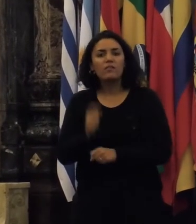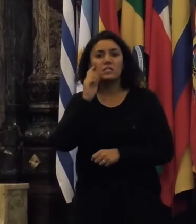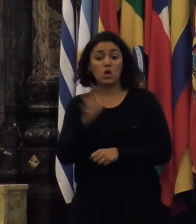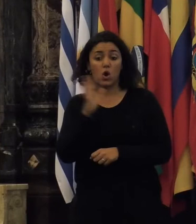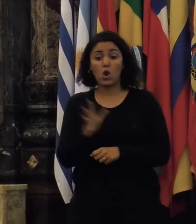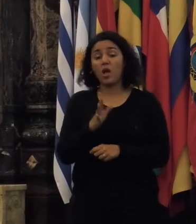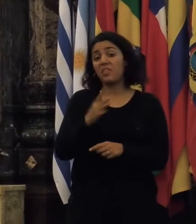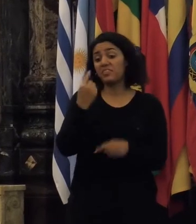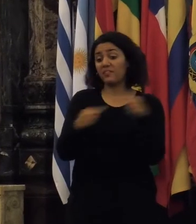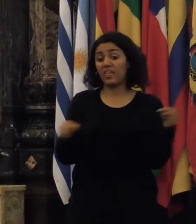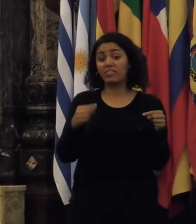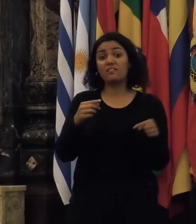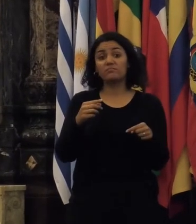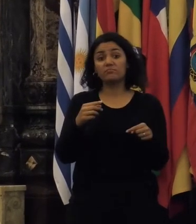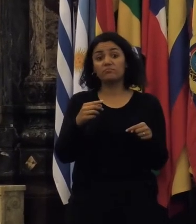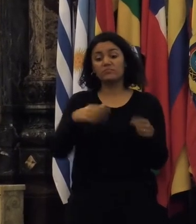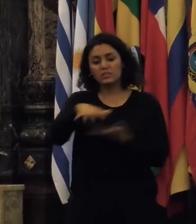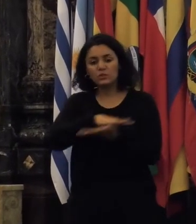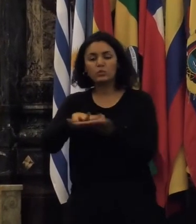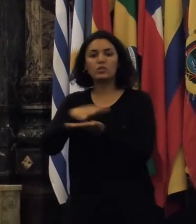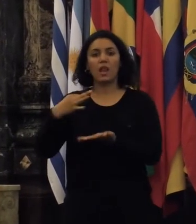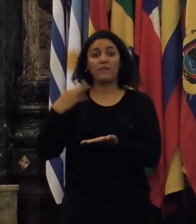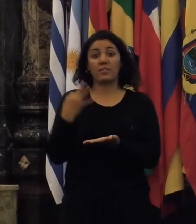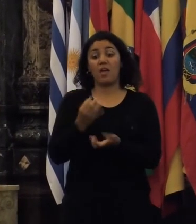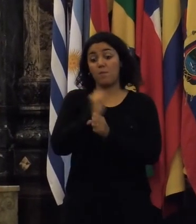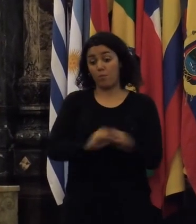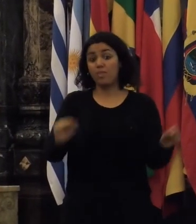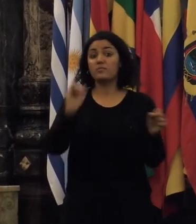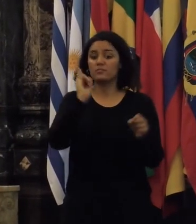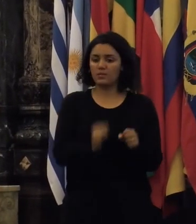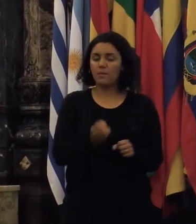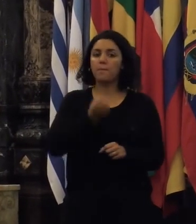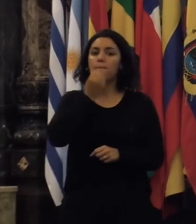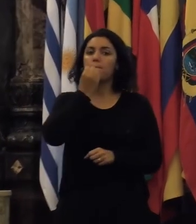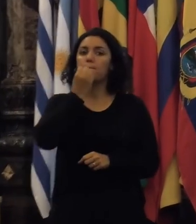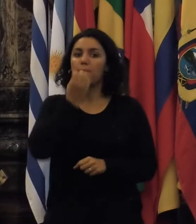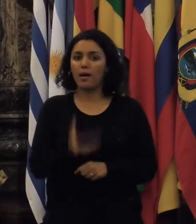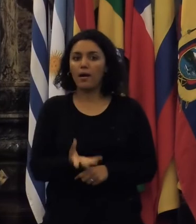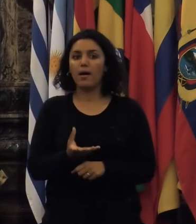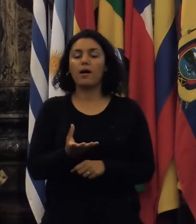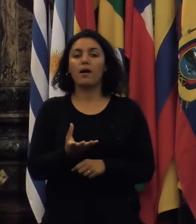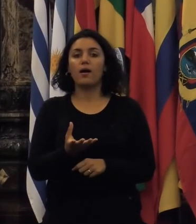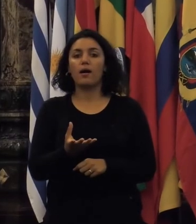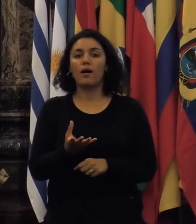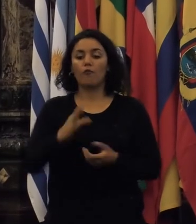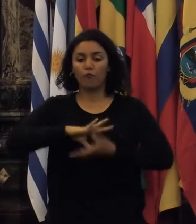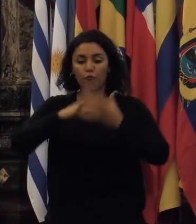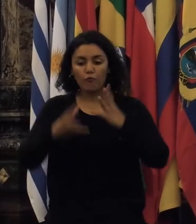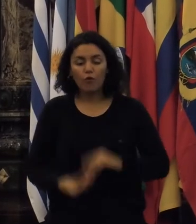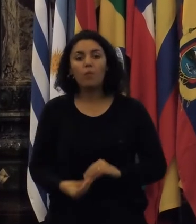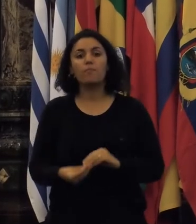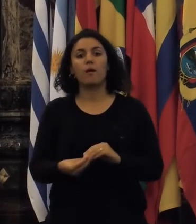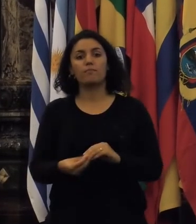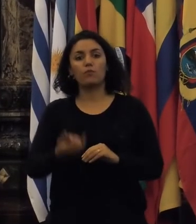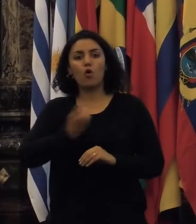por distintos efectores. Y que podamos mejorar la manera en la cual se escribe la intervención